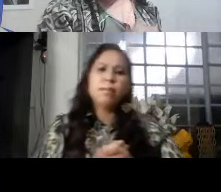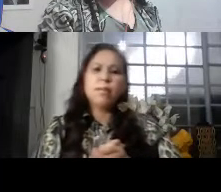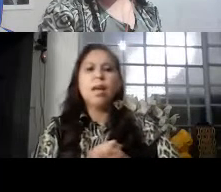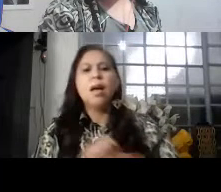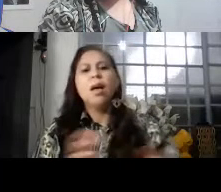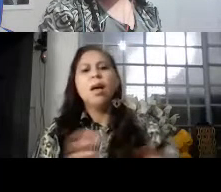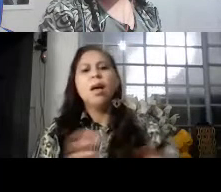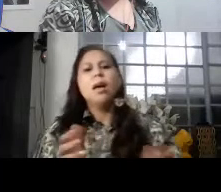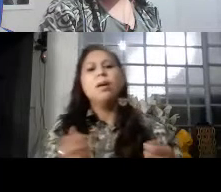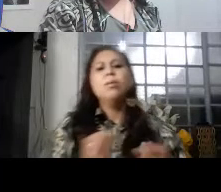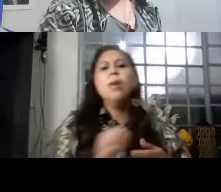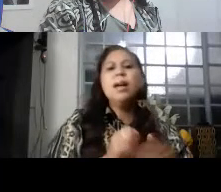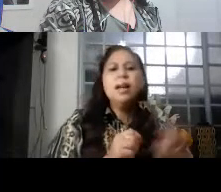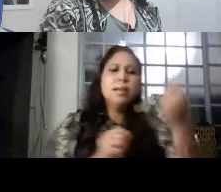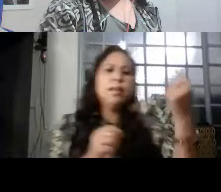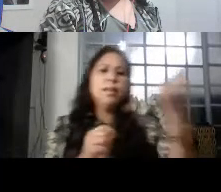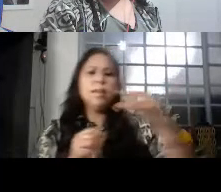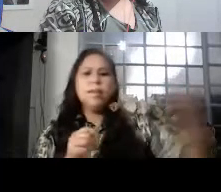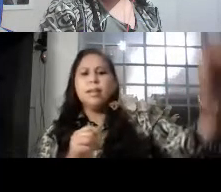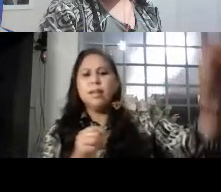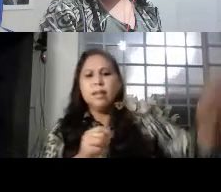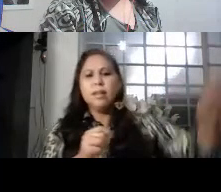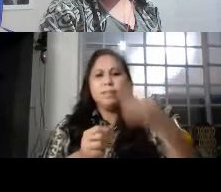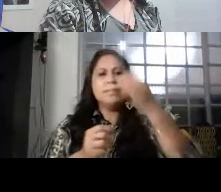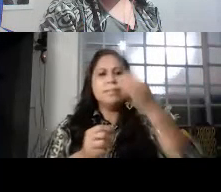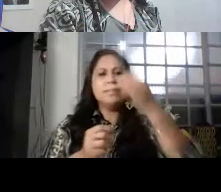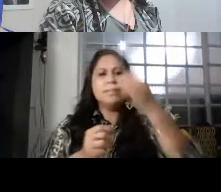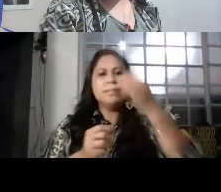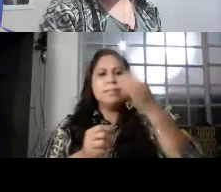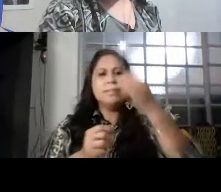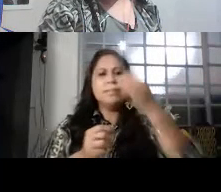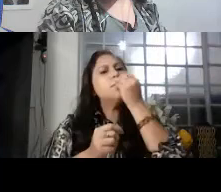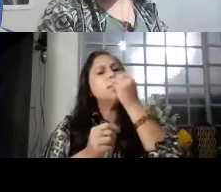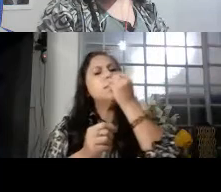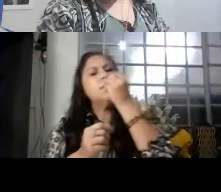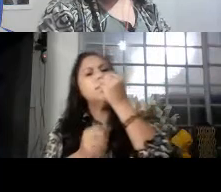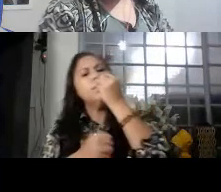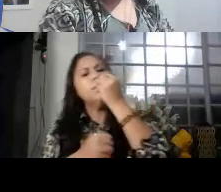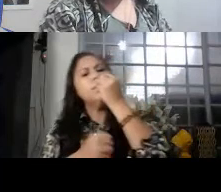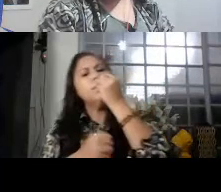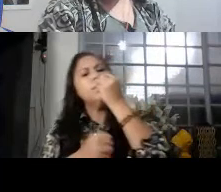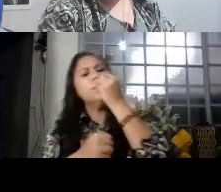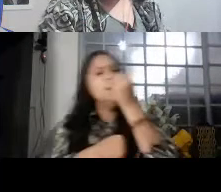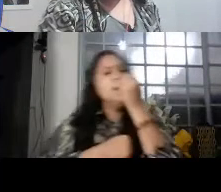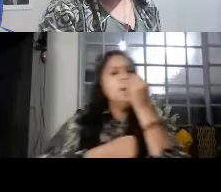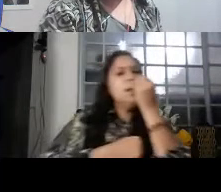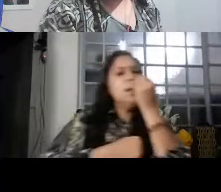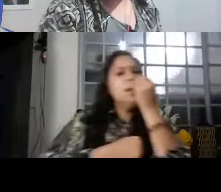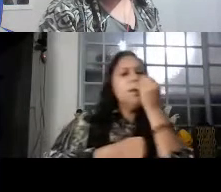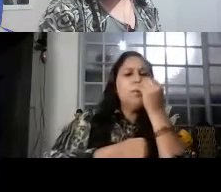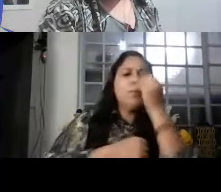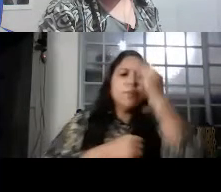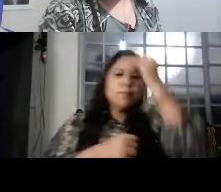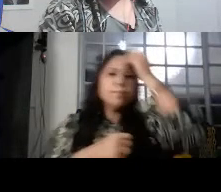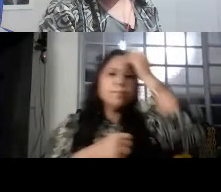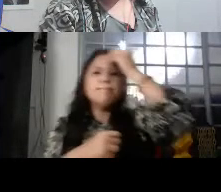pedir aos céus, você aqui comigo.